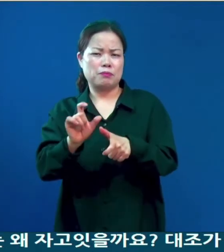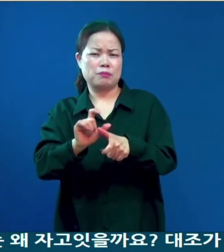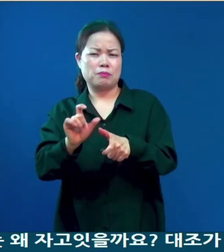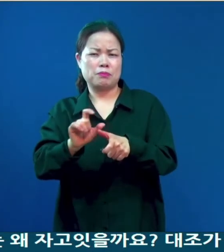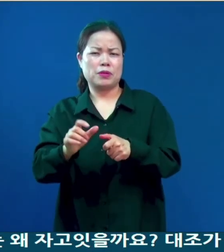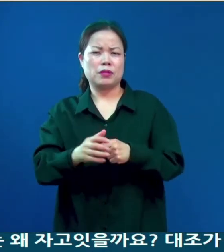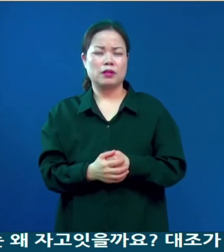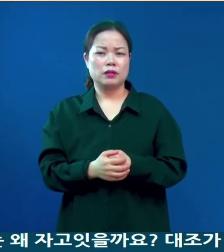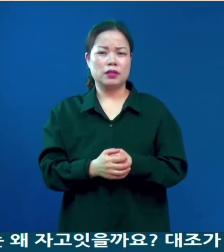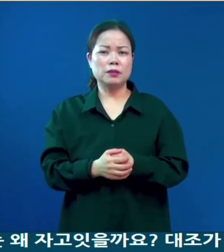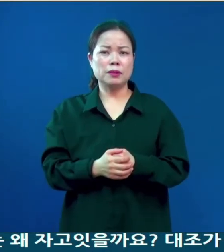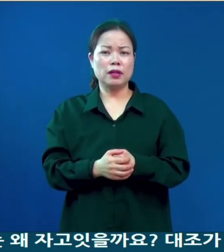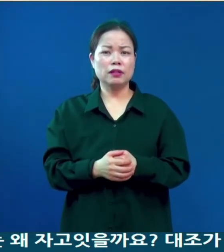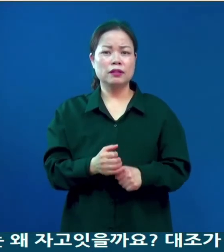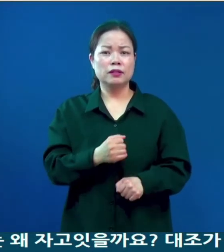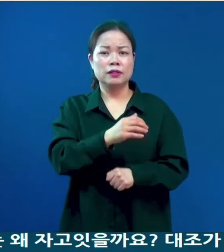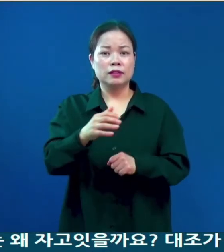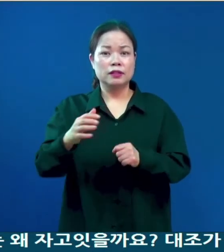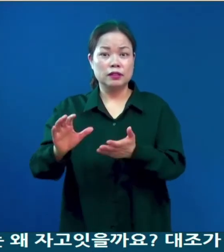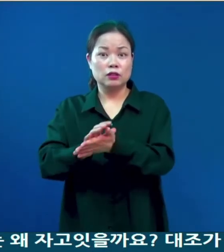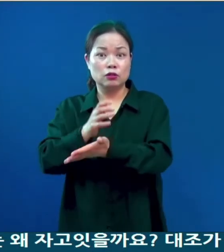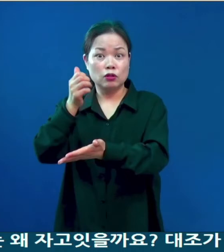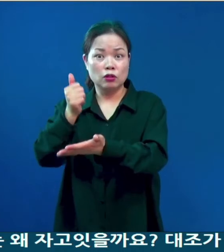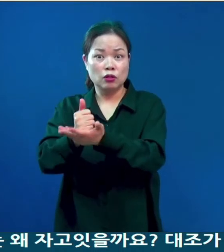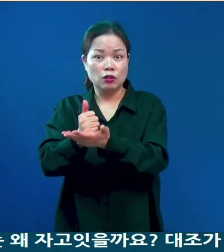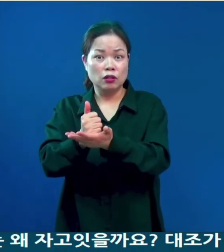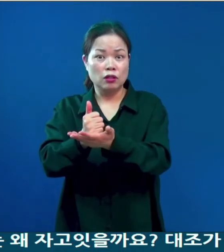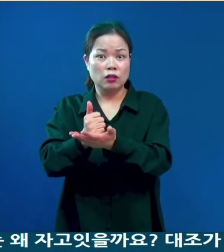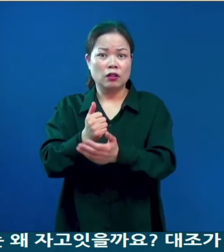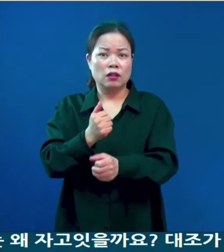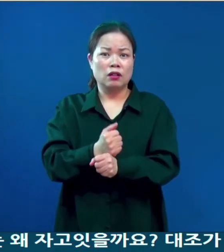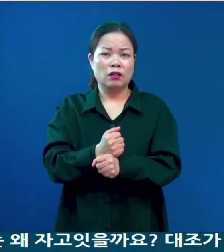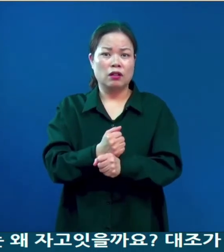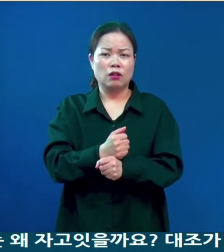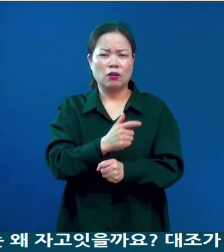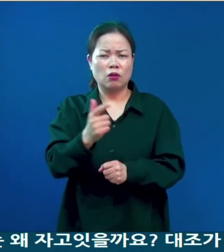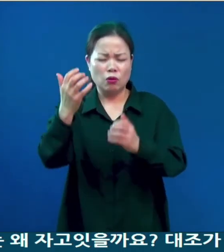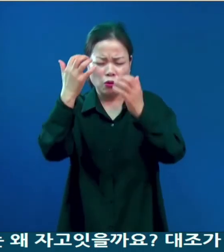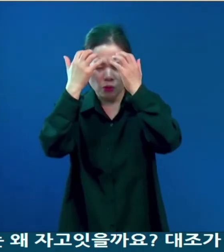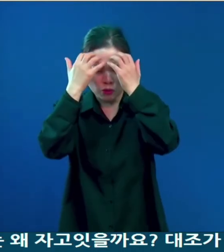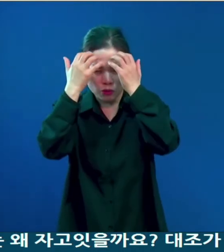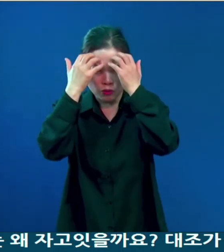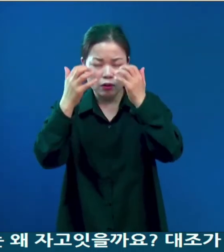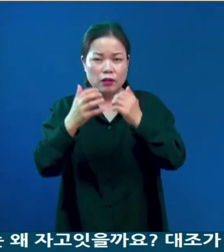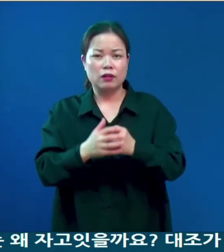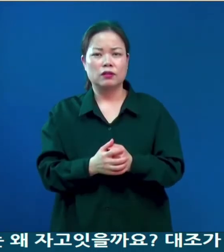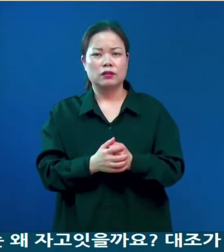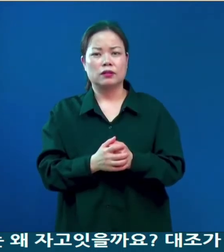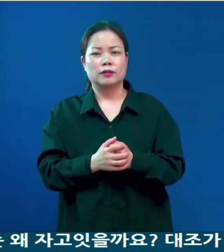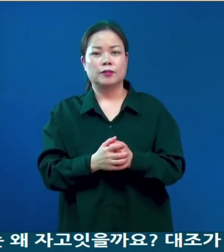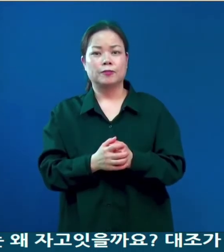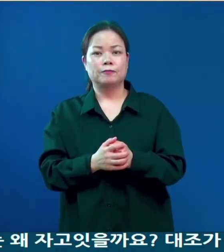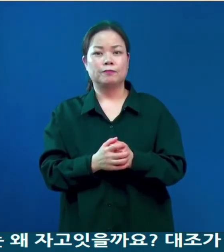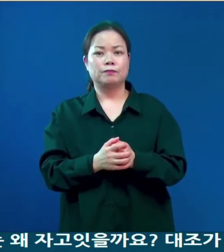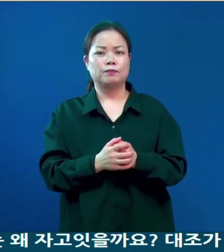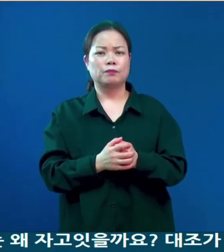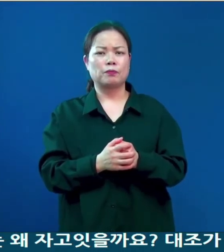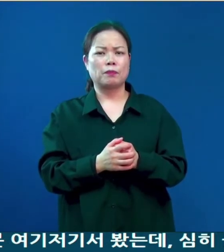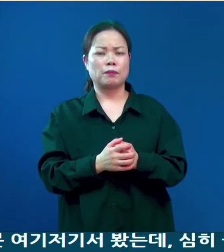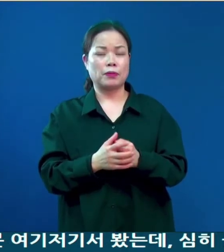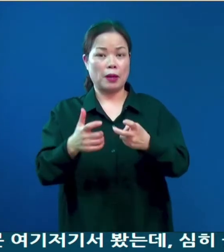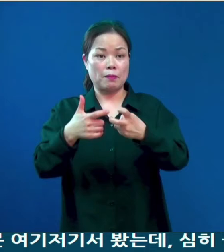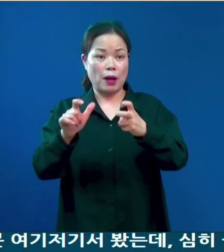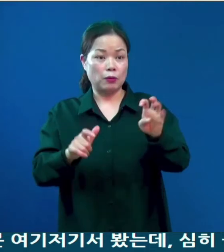칼빈은 이 부분을 이렇게까지 말해요. 그리스도께서 겁에 질리고 고통하셨다, 이렇게까지 표현합니다. 그래서